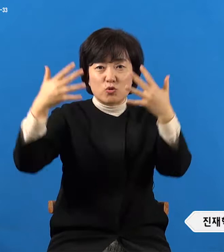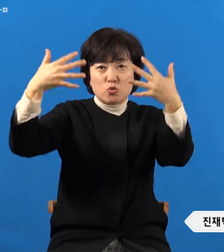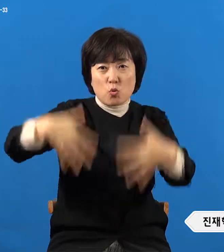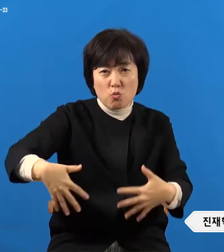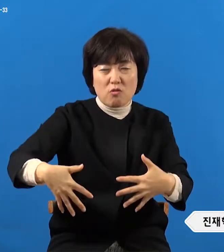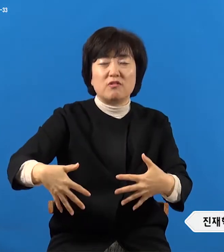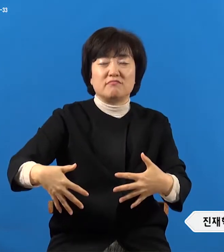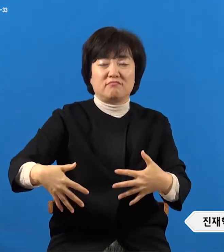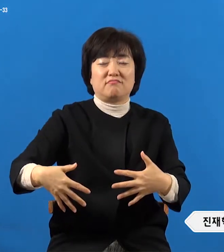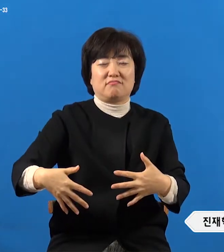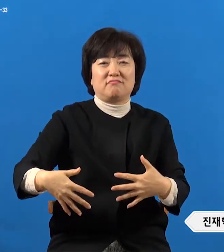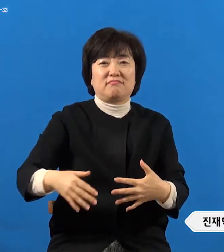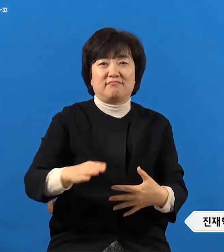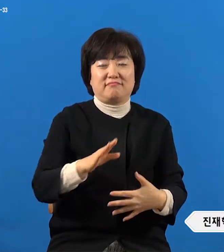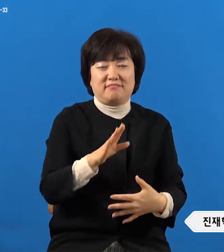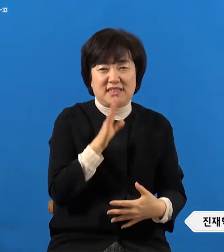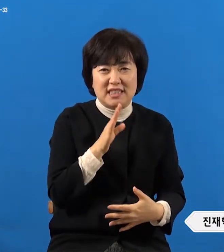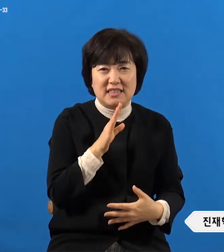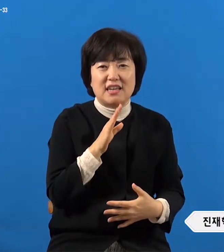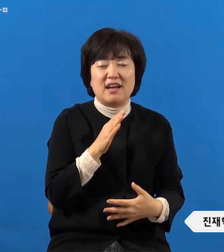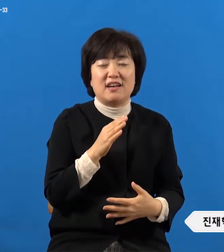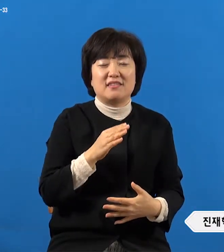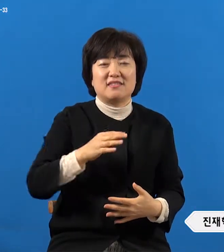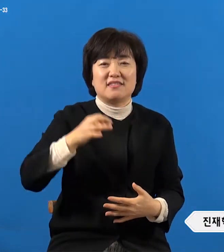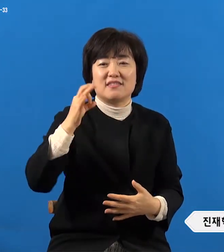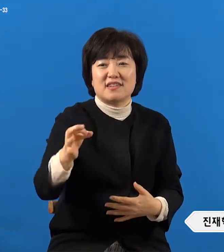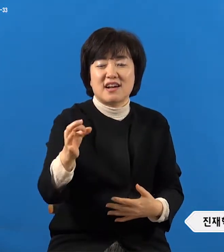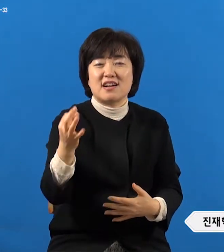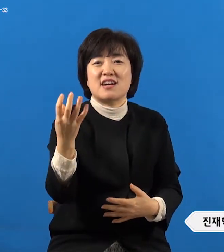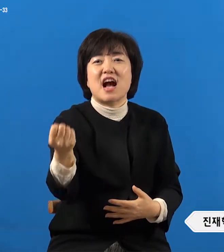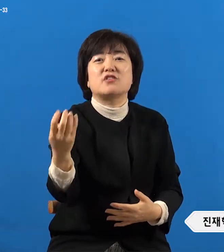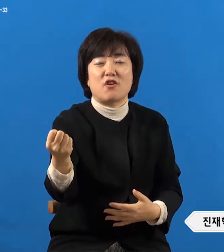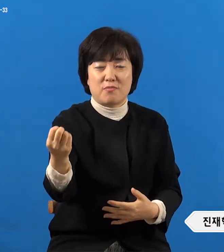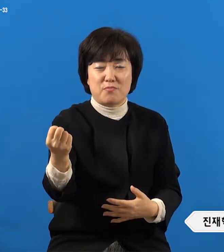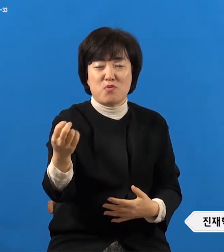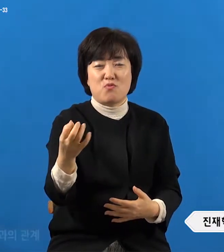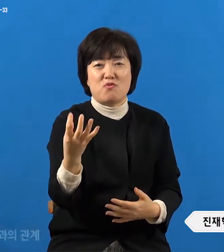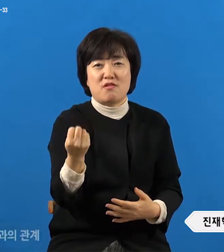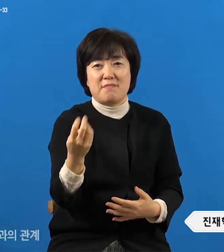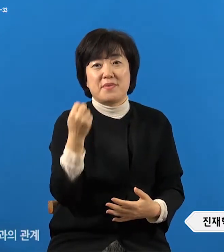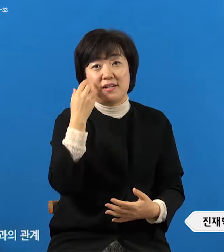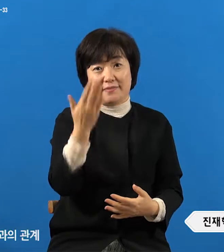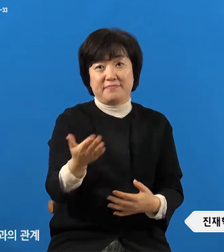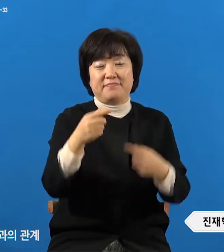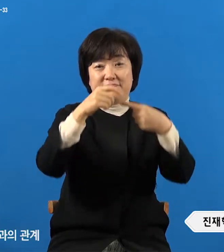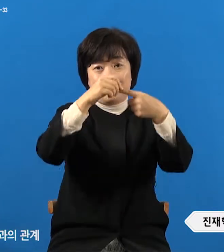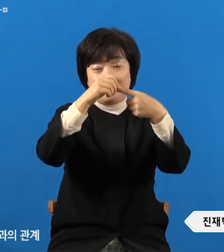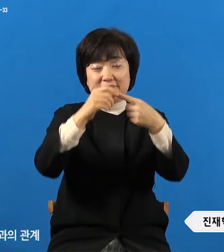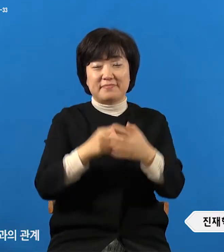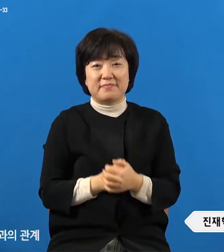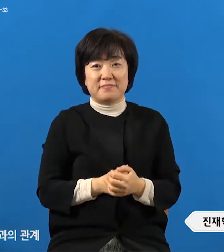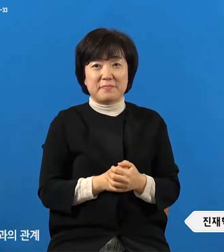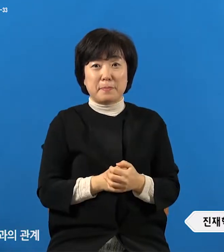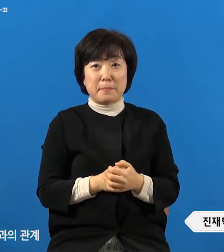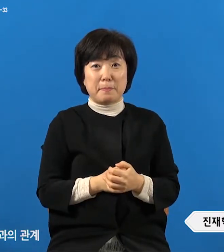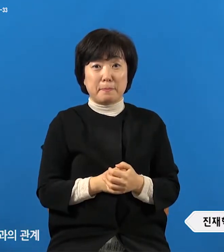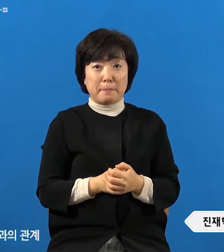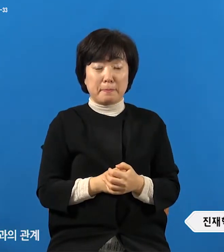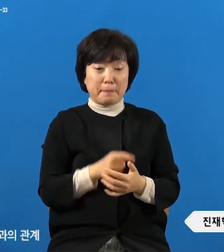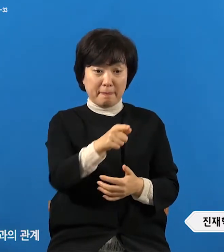나누어 봅니다. 주님이 바꾸시는 확실한 진짜 가격표 첫 번째입니다.